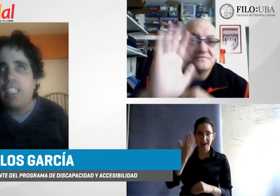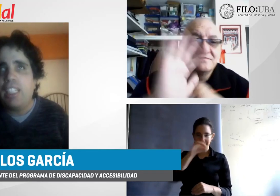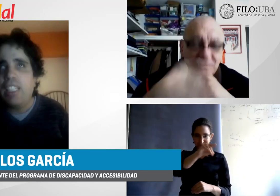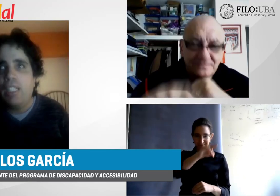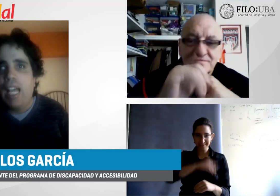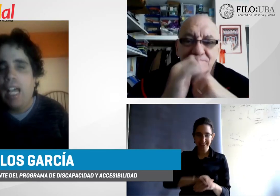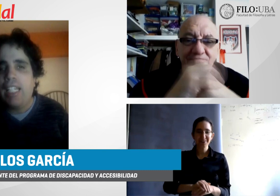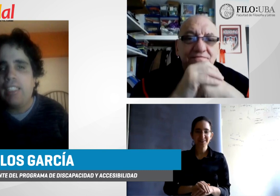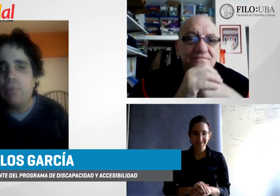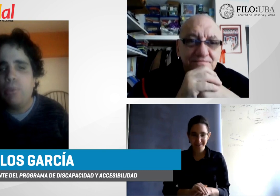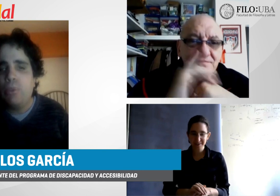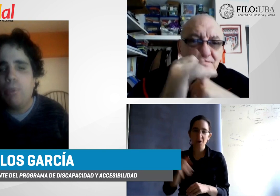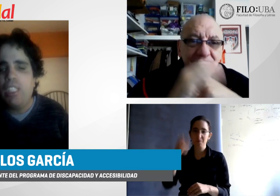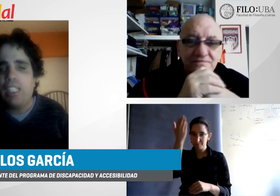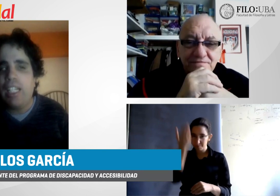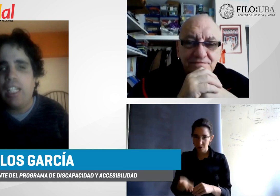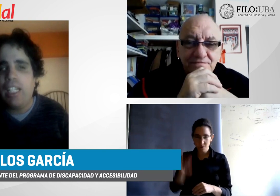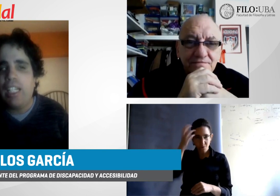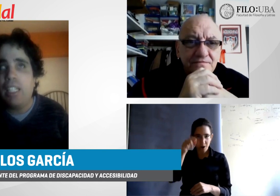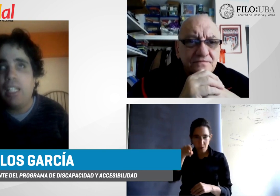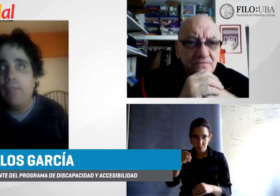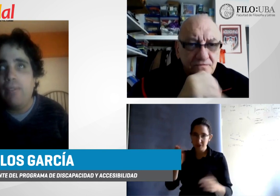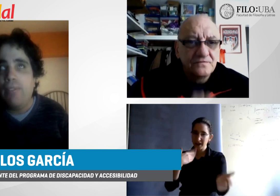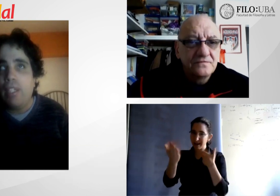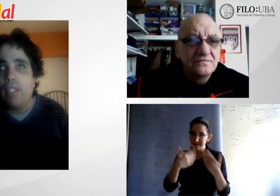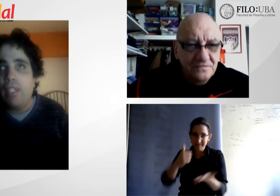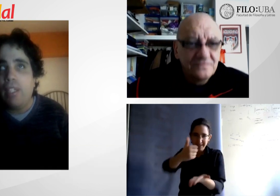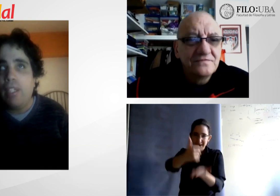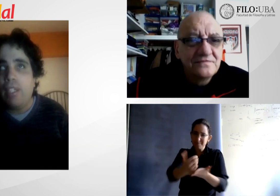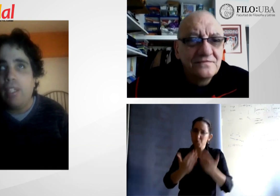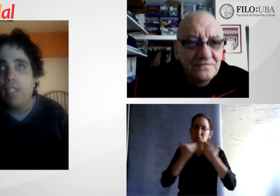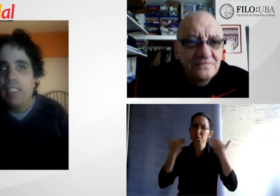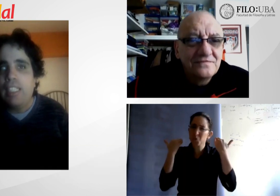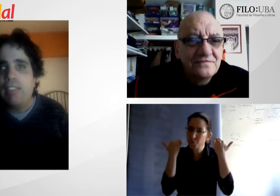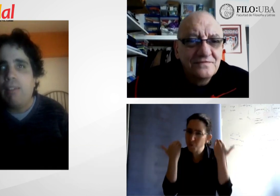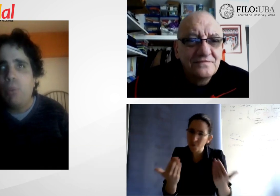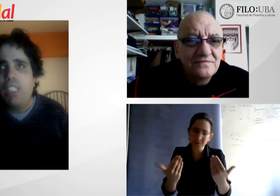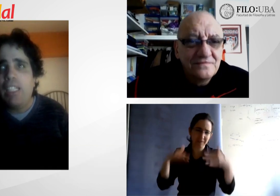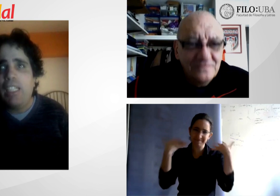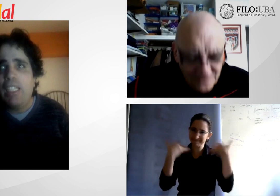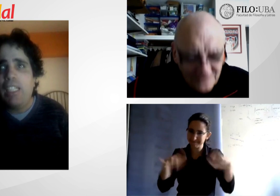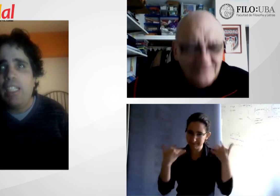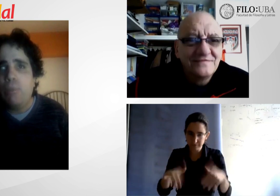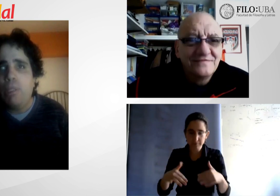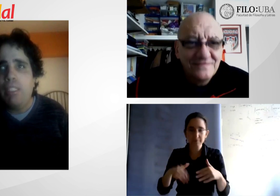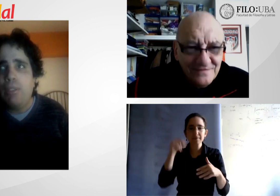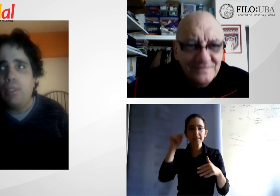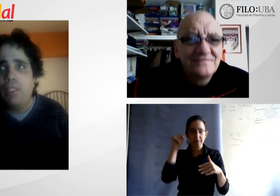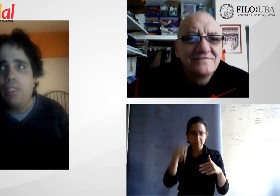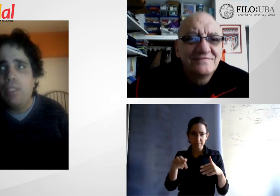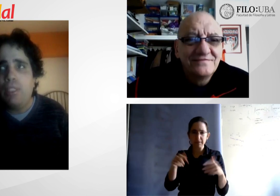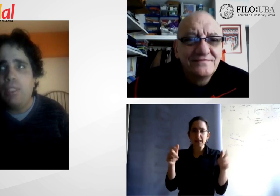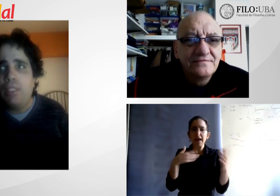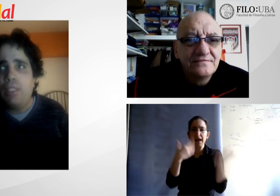Jorge, te queremos agradecer mucho por esta entrevista que se va a publicar en el